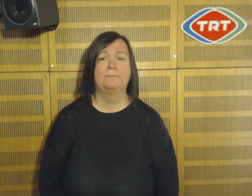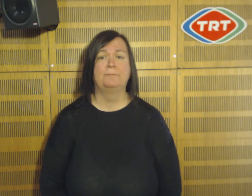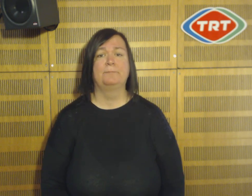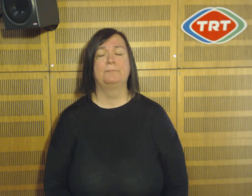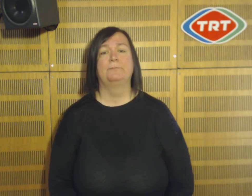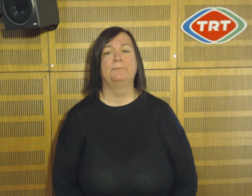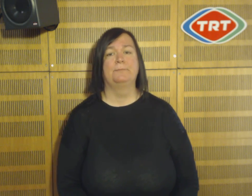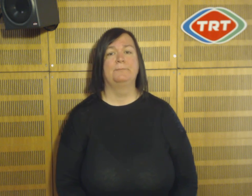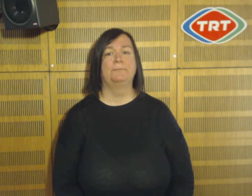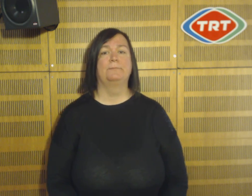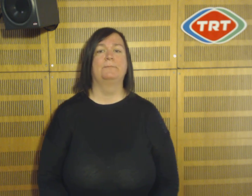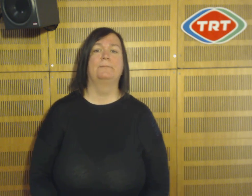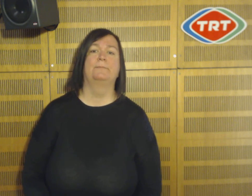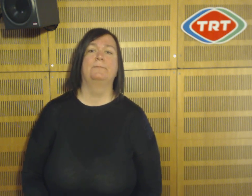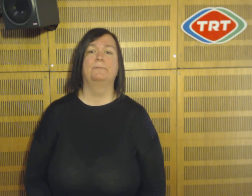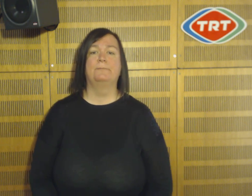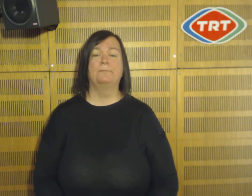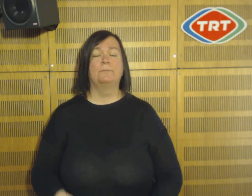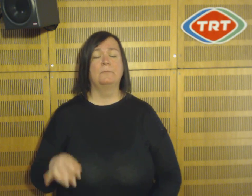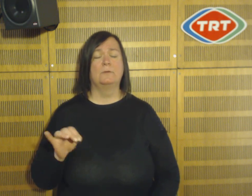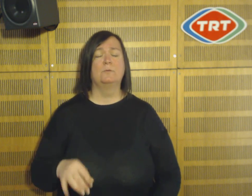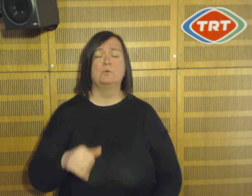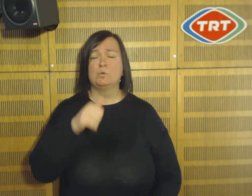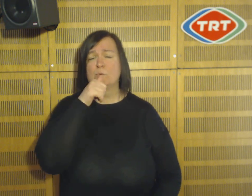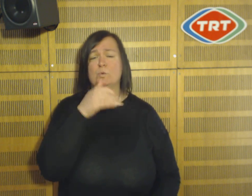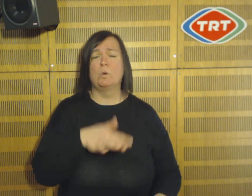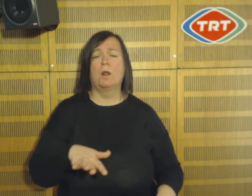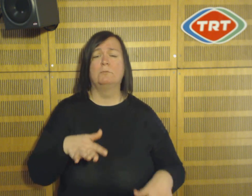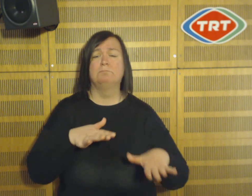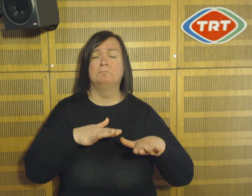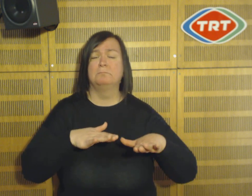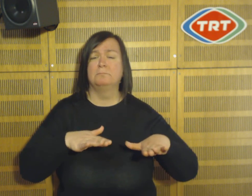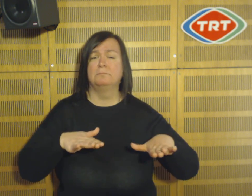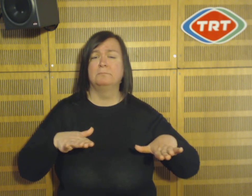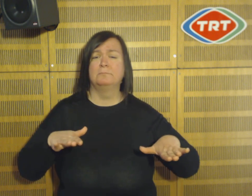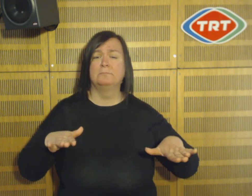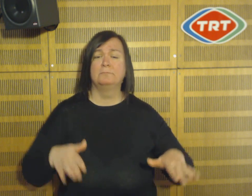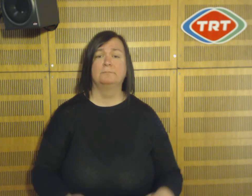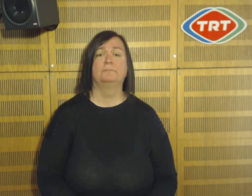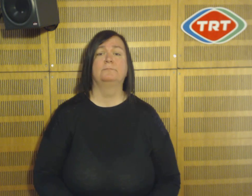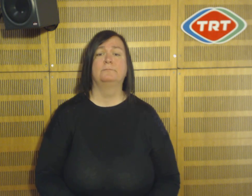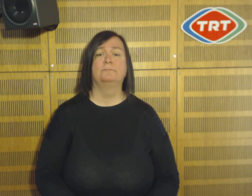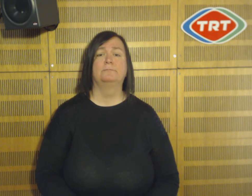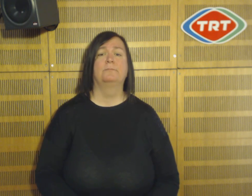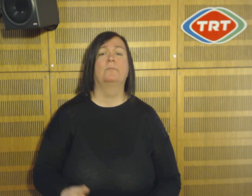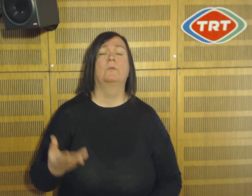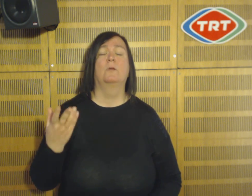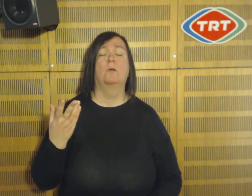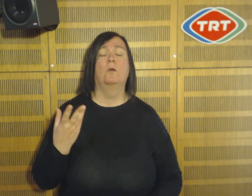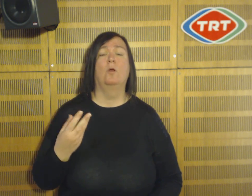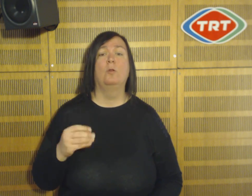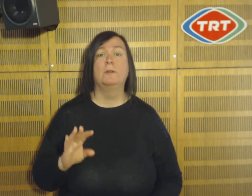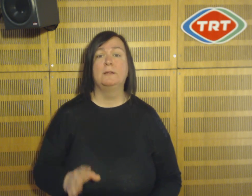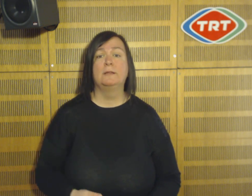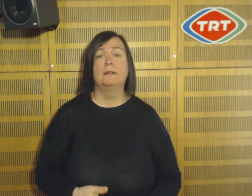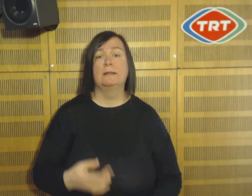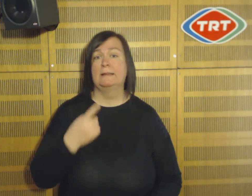değil bu sular durgun olmadı dedin